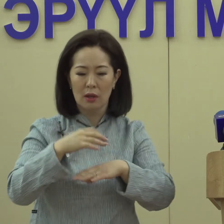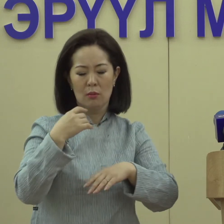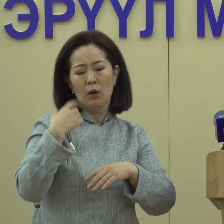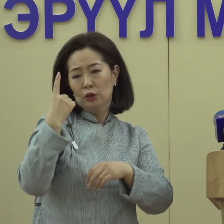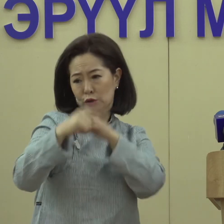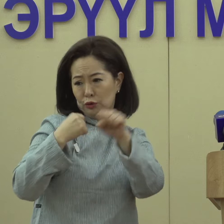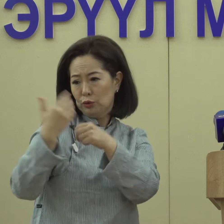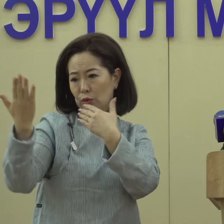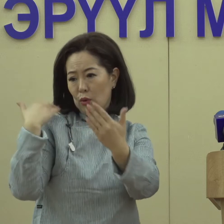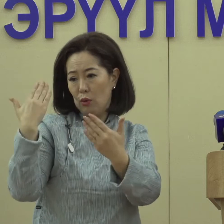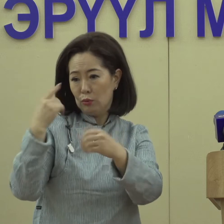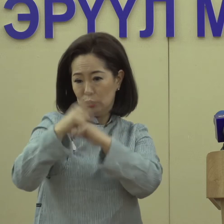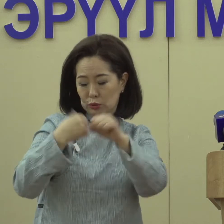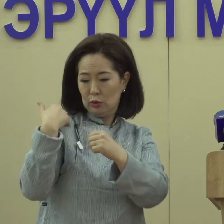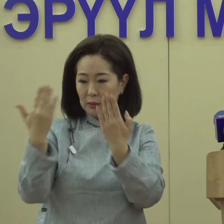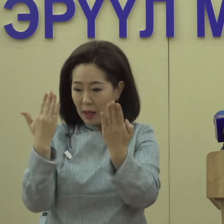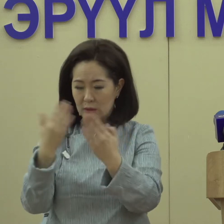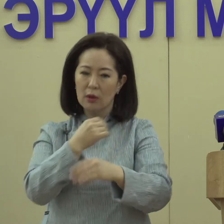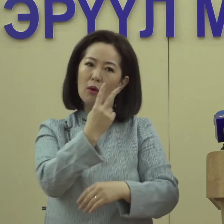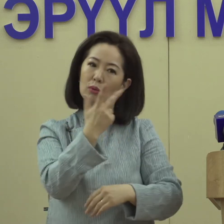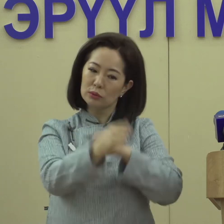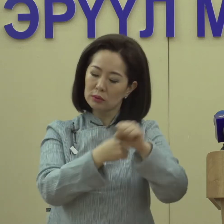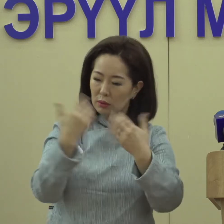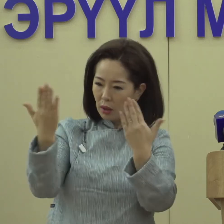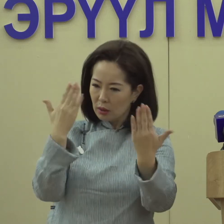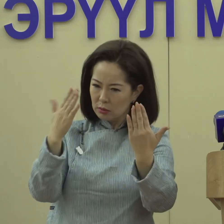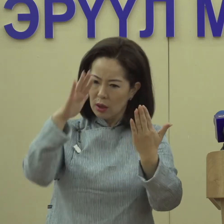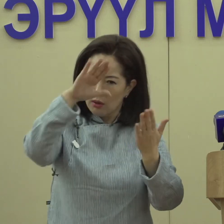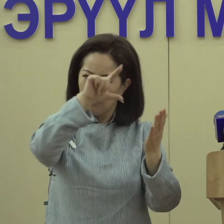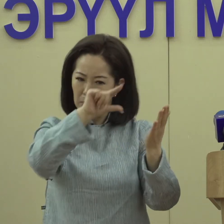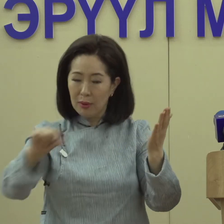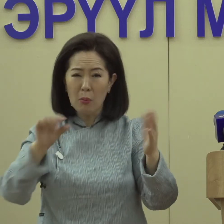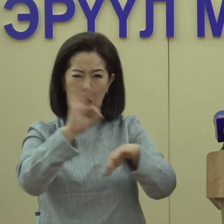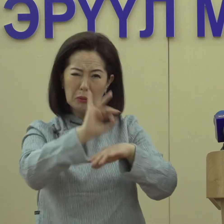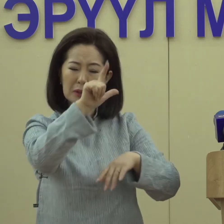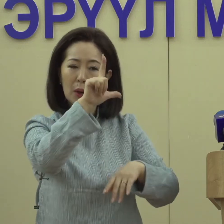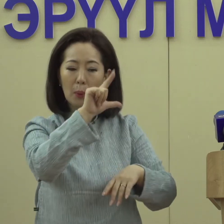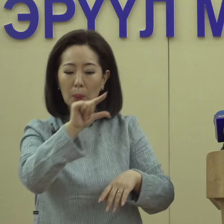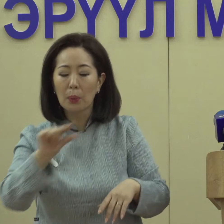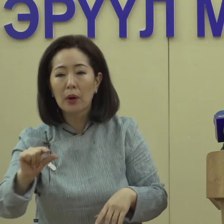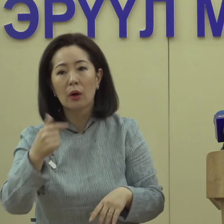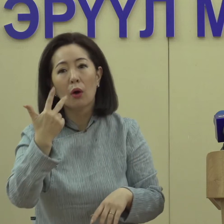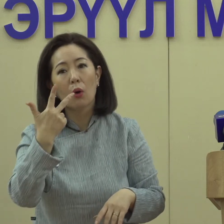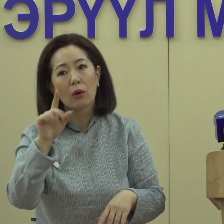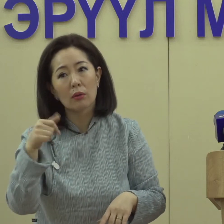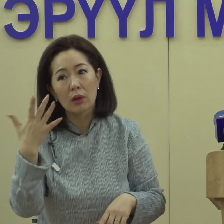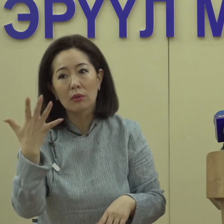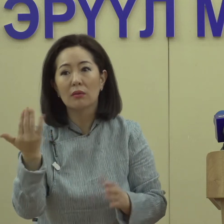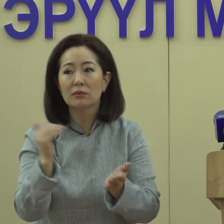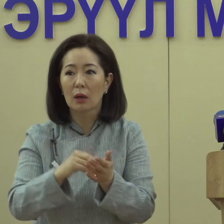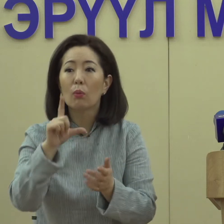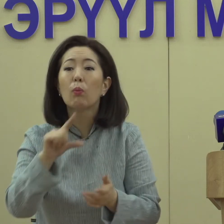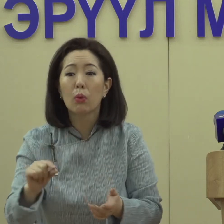3 жилийн дунджаас дандаа 2-3.5 дахин одоо буурсан юм байна. Тэгэхээр